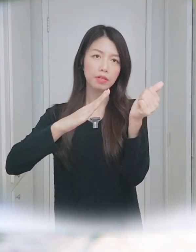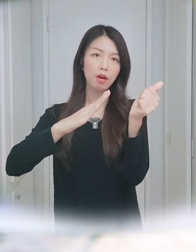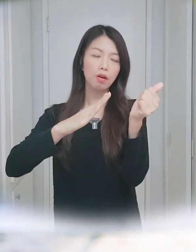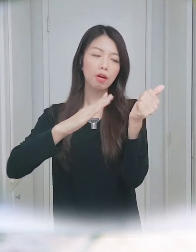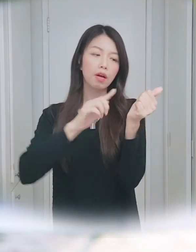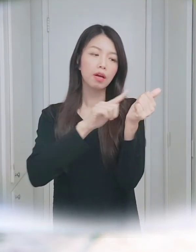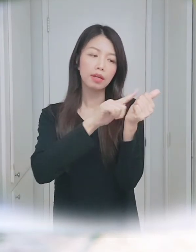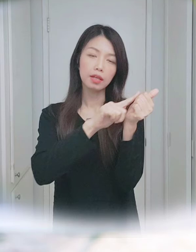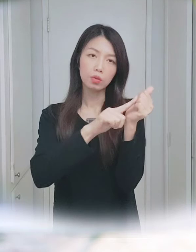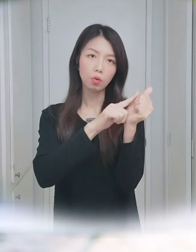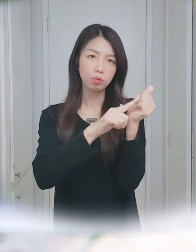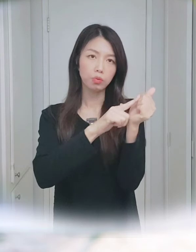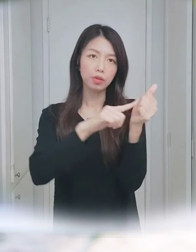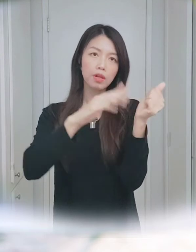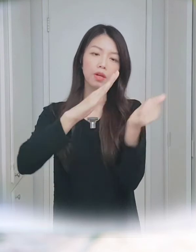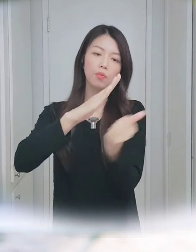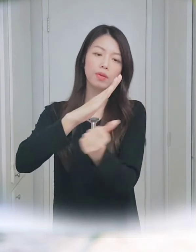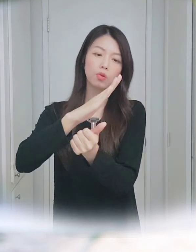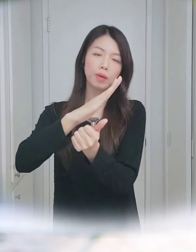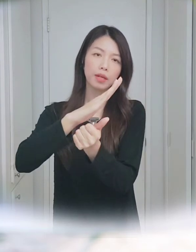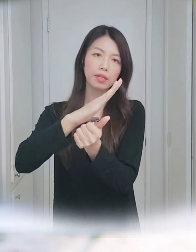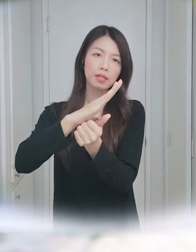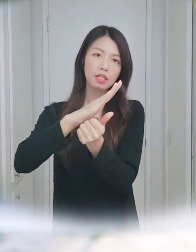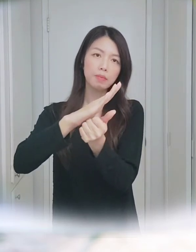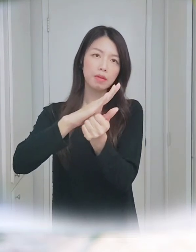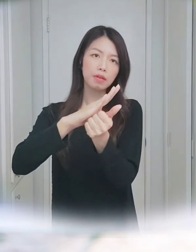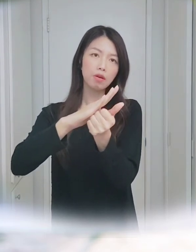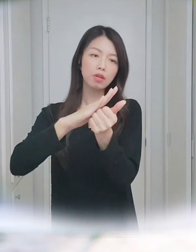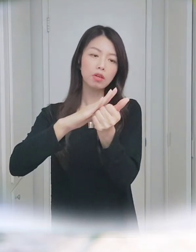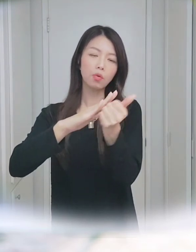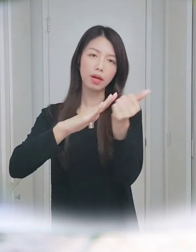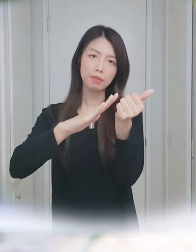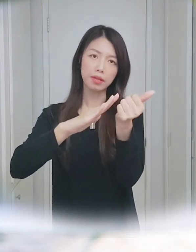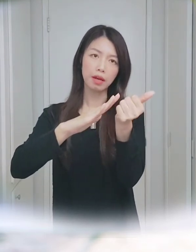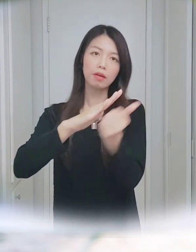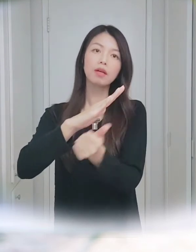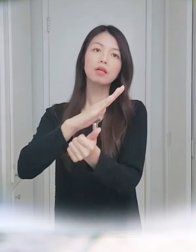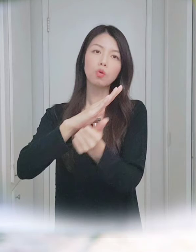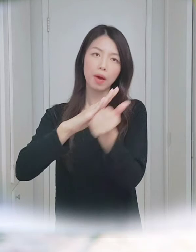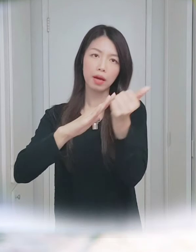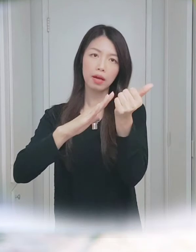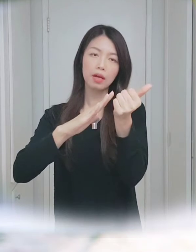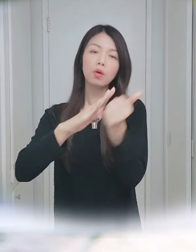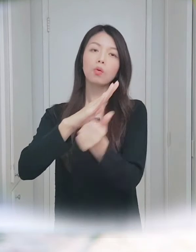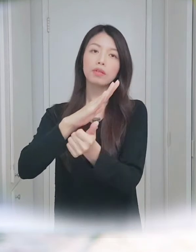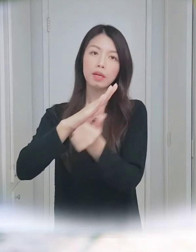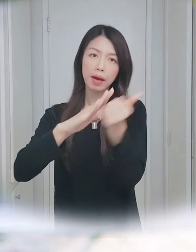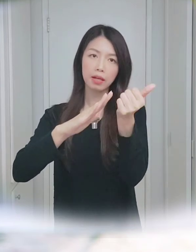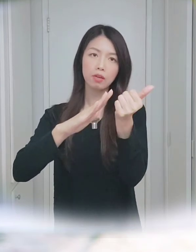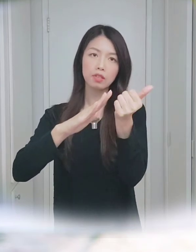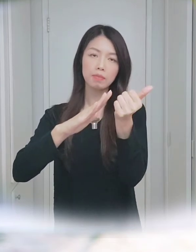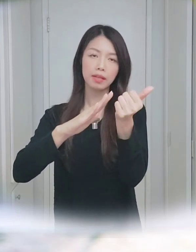엄지만 펴셔서 이쪽 부분을 왼손 바닥에 스치면서 천천히 올라가시면 돼요. 소망